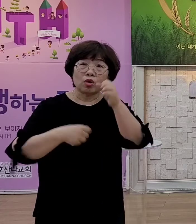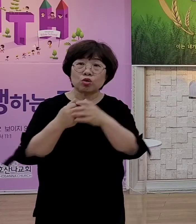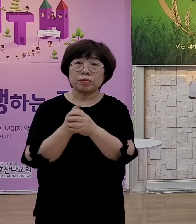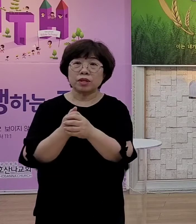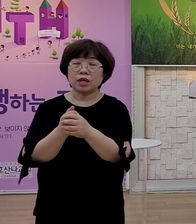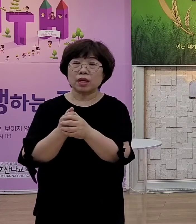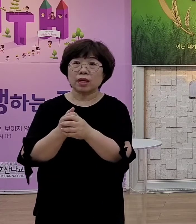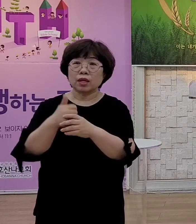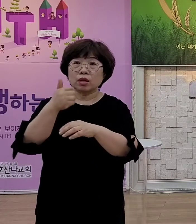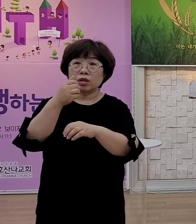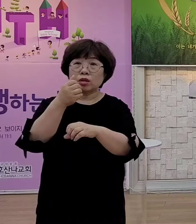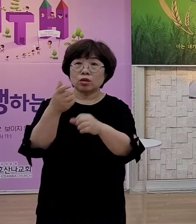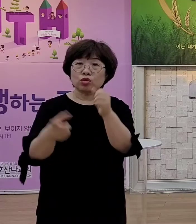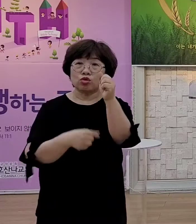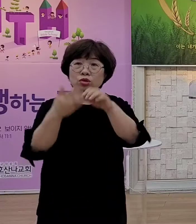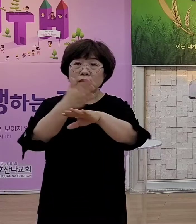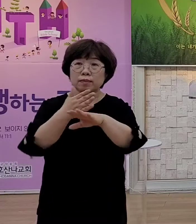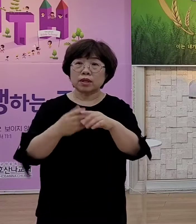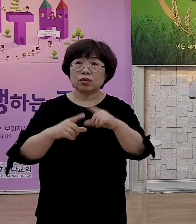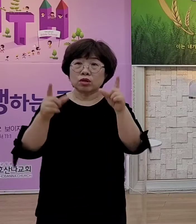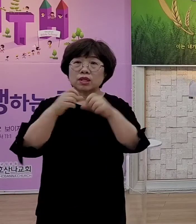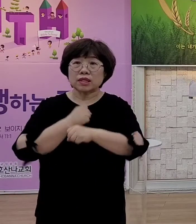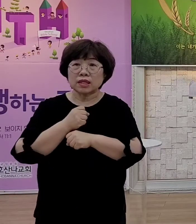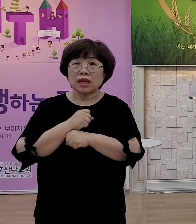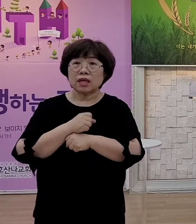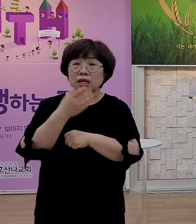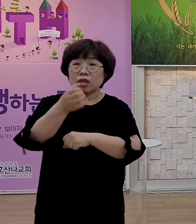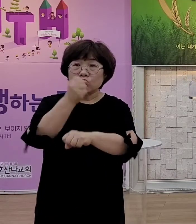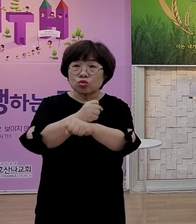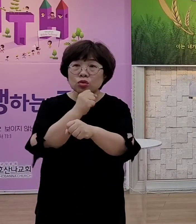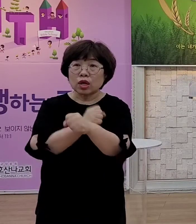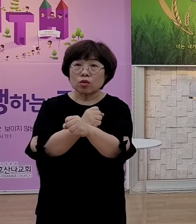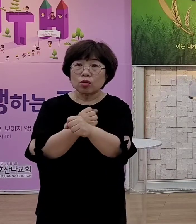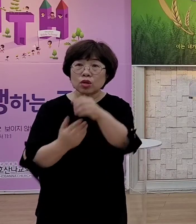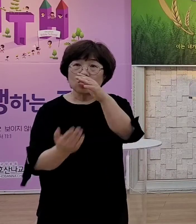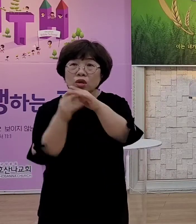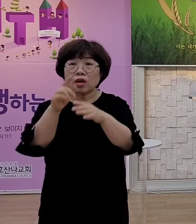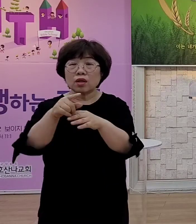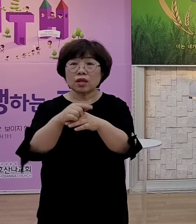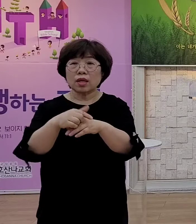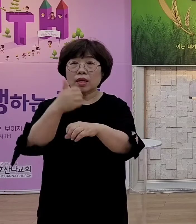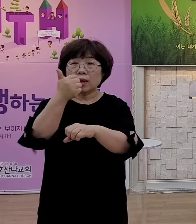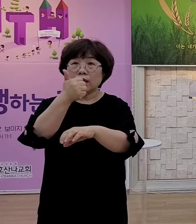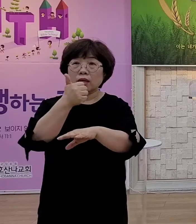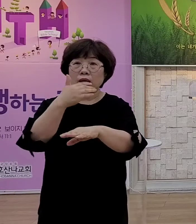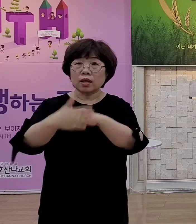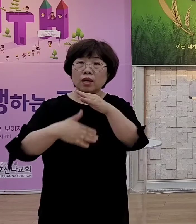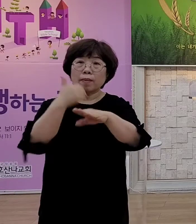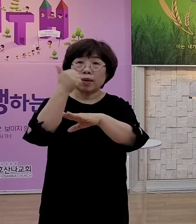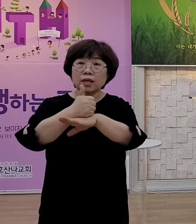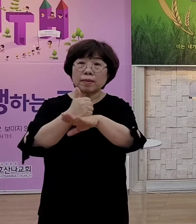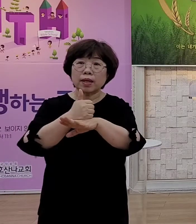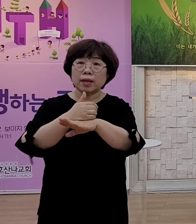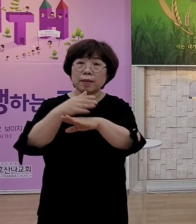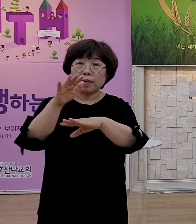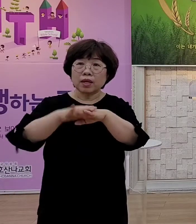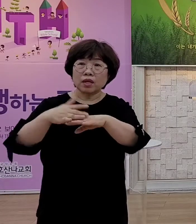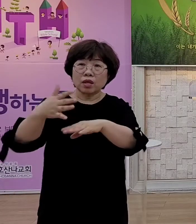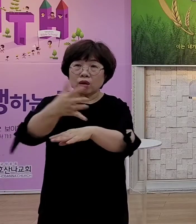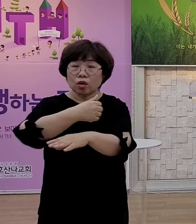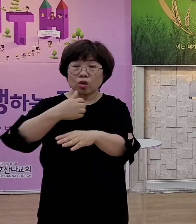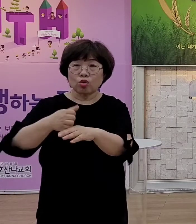열매를 거둠이니라. 수장절을 지키라. 이는 내가 수고하여 이룬 것을 연말에 밭에서부터